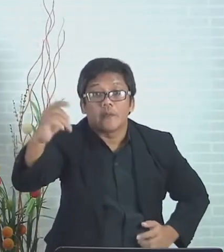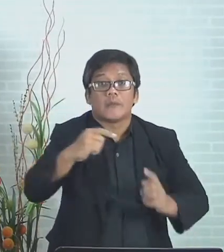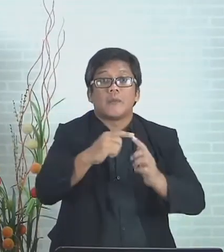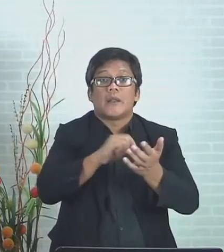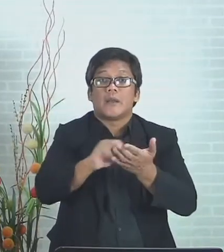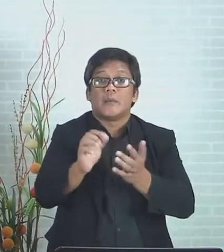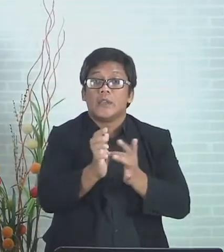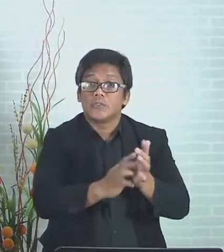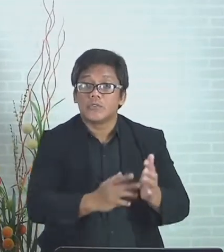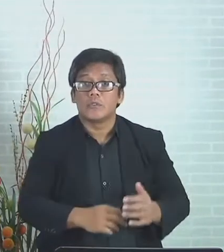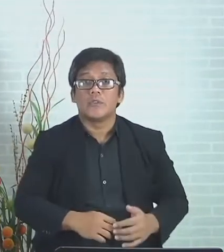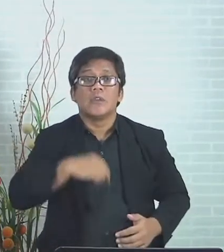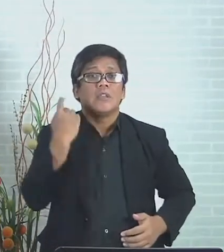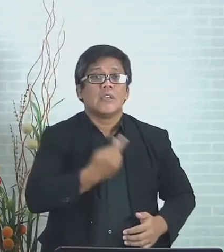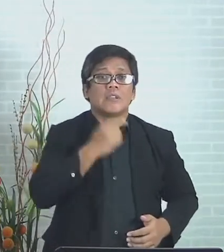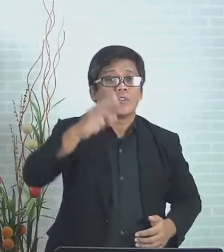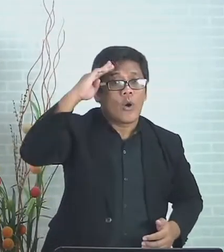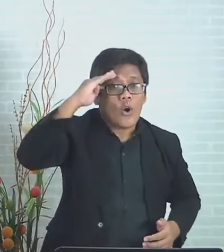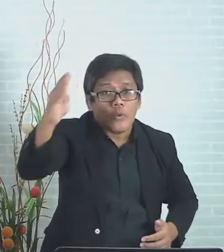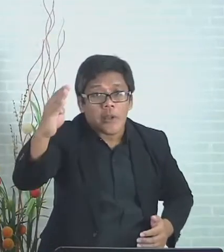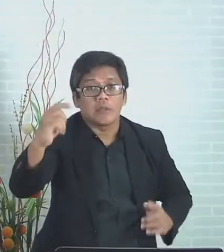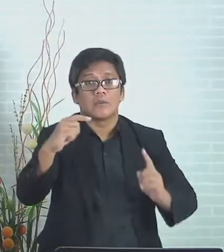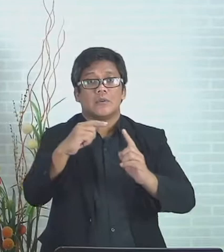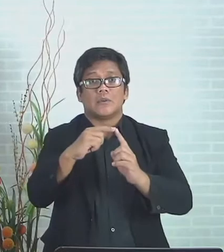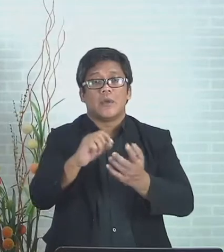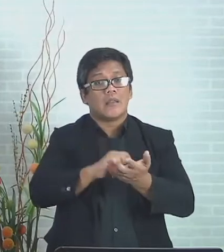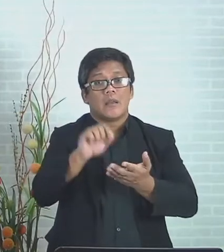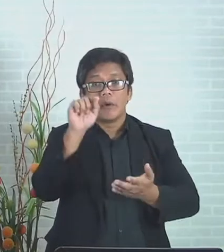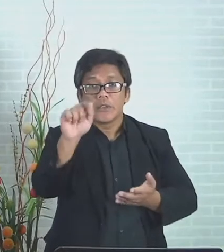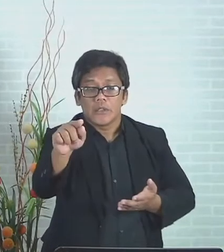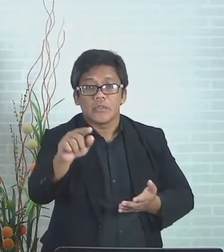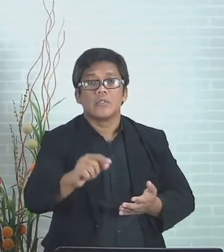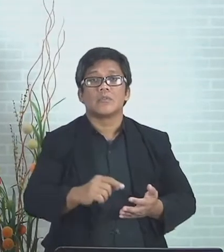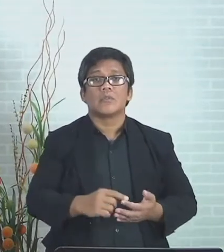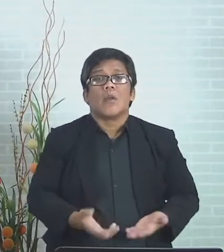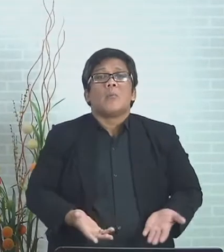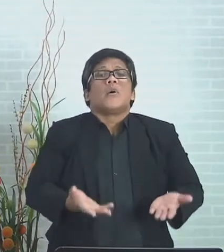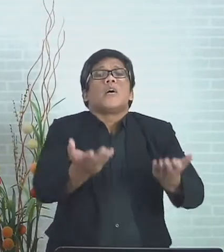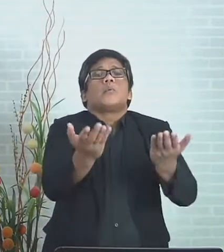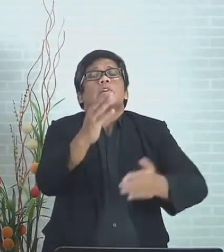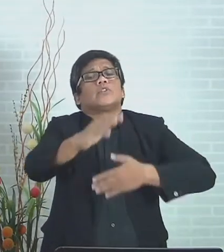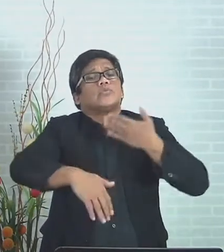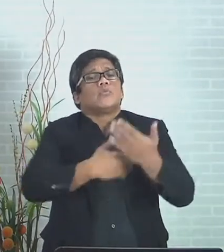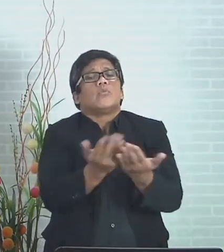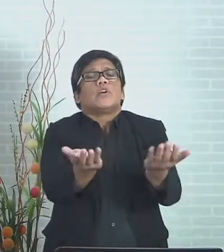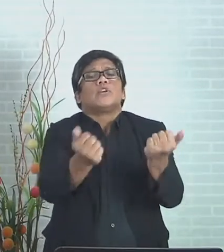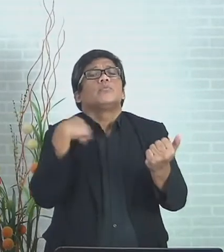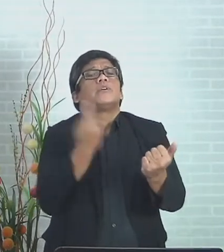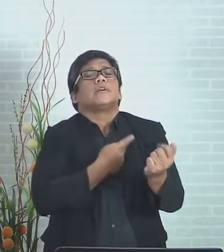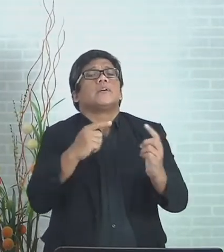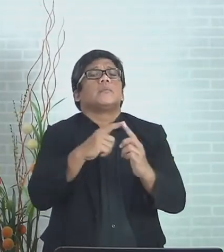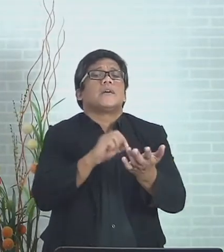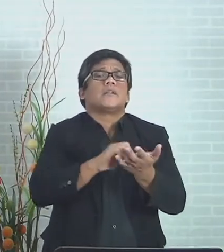dia kita harus hormat mentaati dan memberihkan memberikan seluruh kehidupan kepada nama